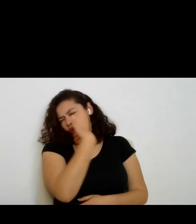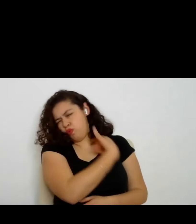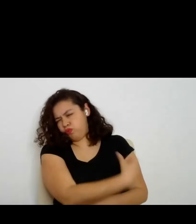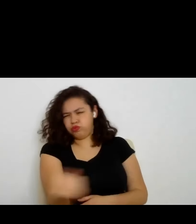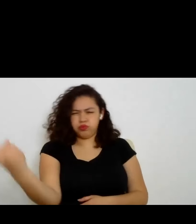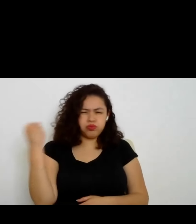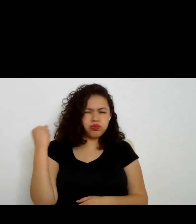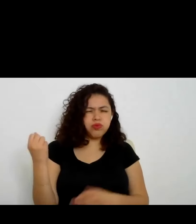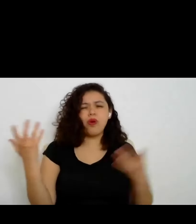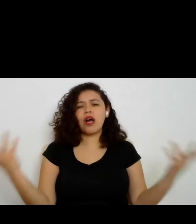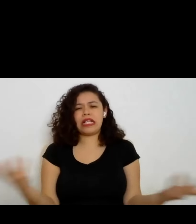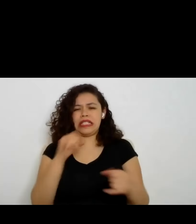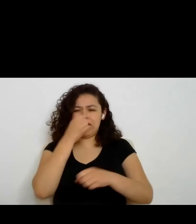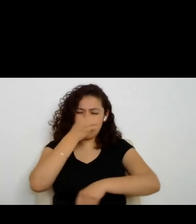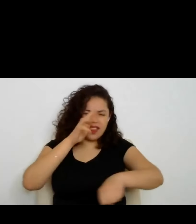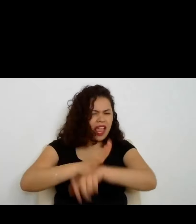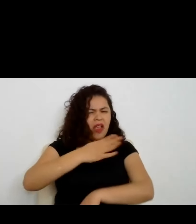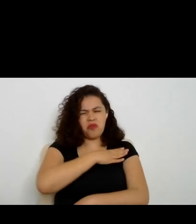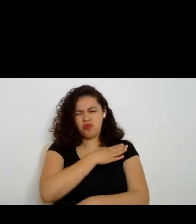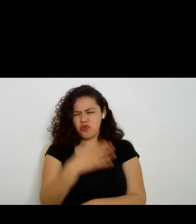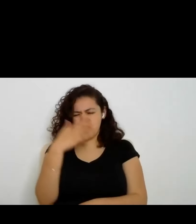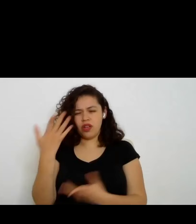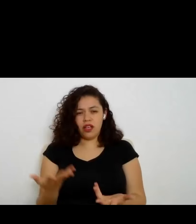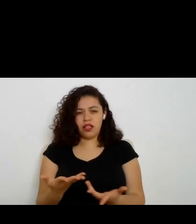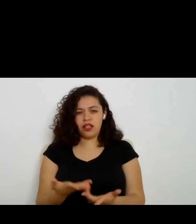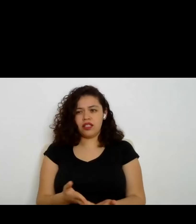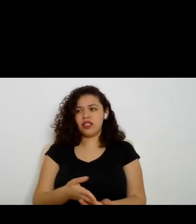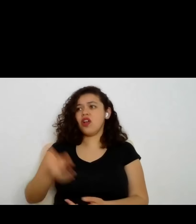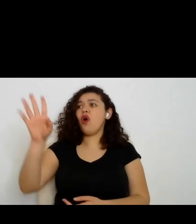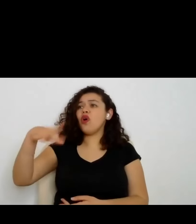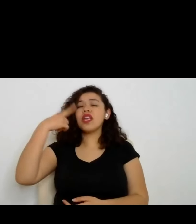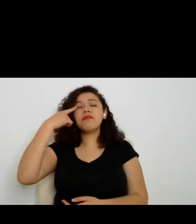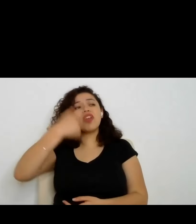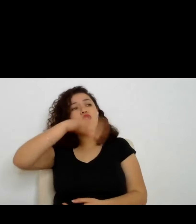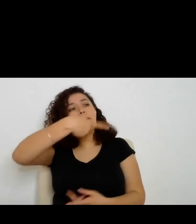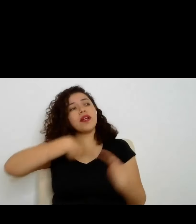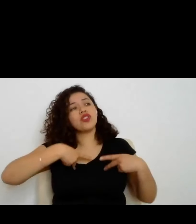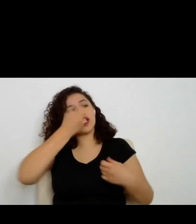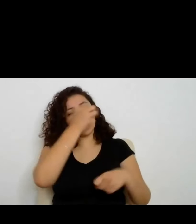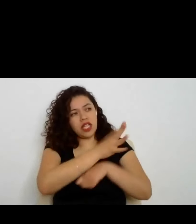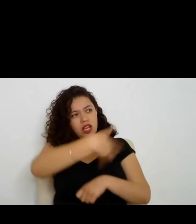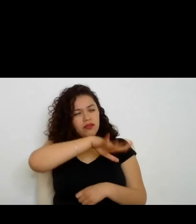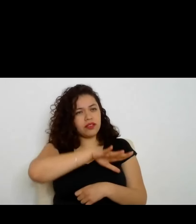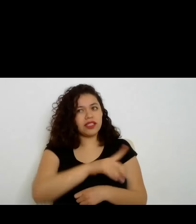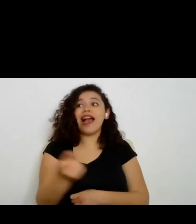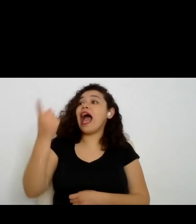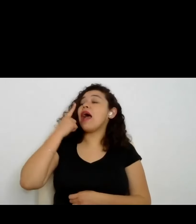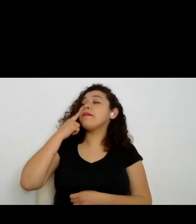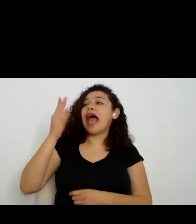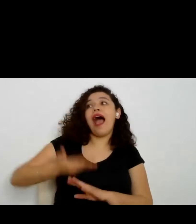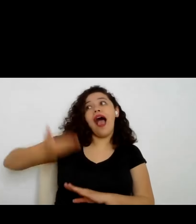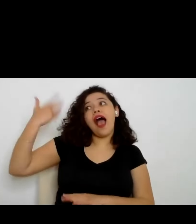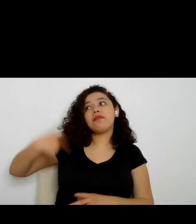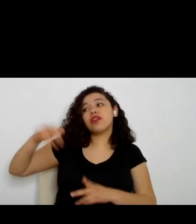una muy buena secretaria, y un cliente el día de mañana me dice, oye, estoy buscando a alguien, y yo le digo, mira, nosotros teníamos una